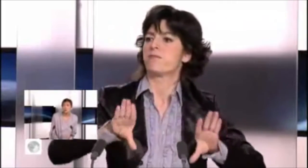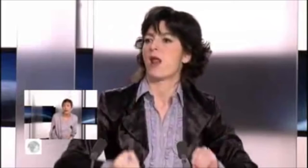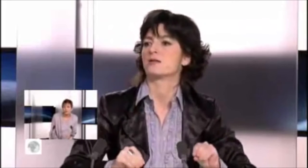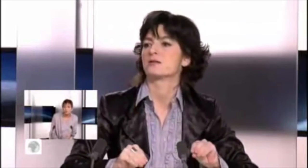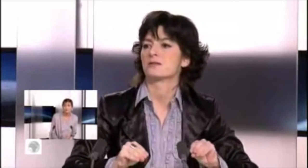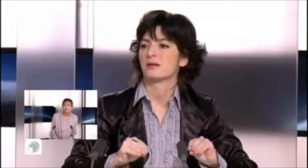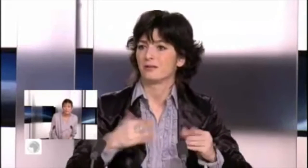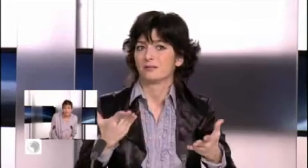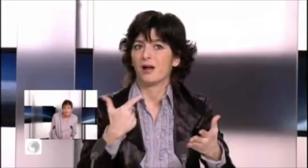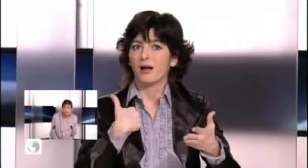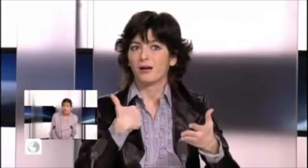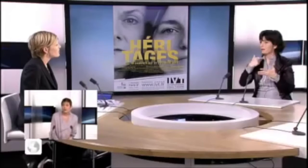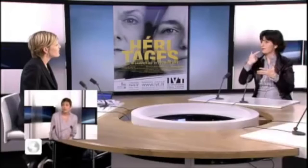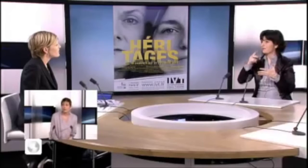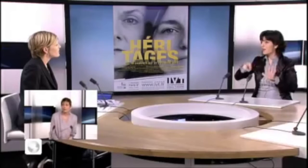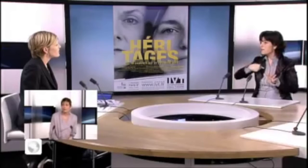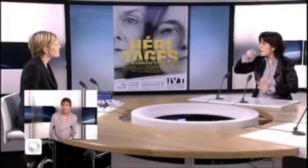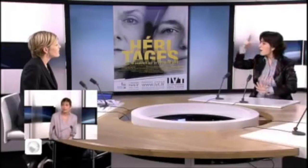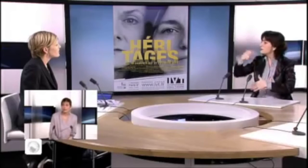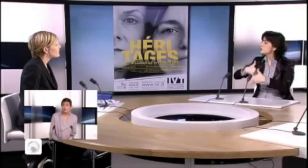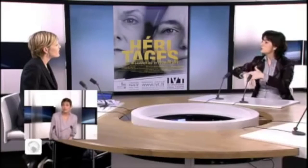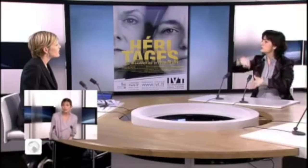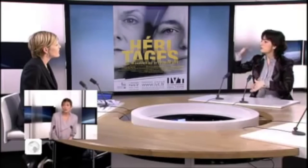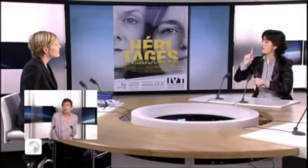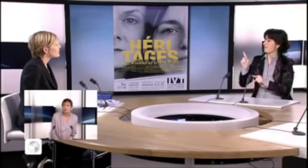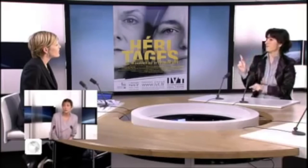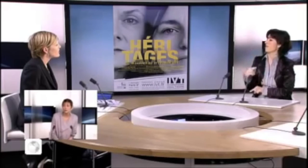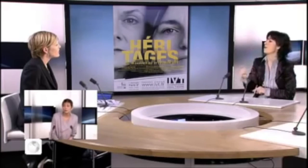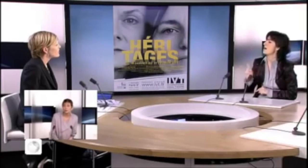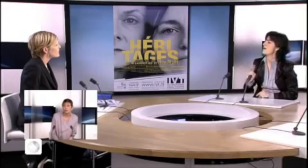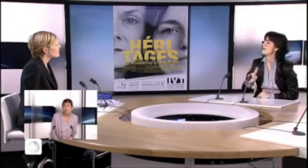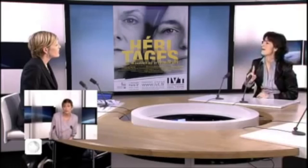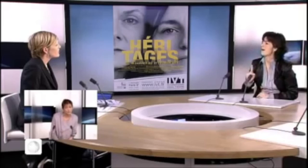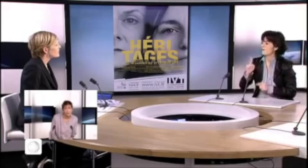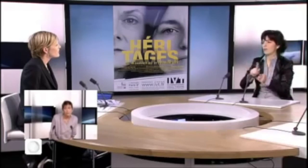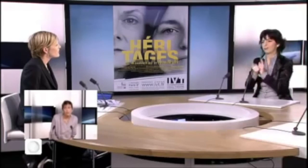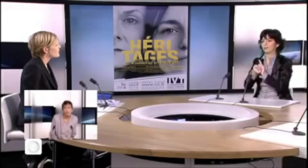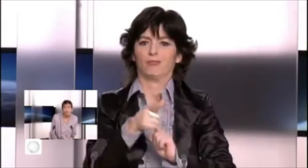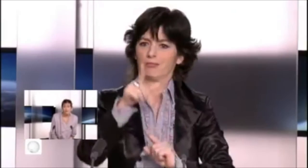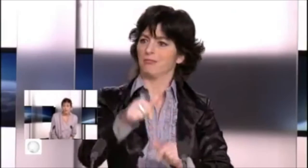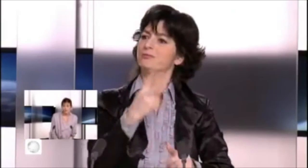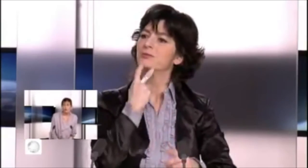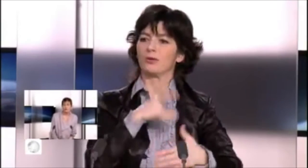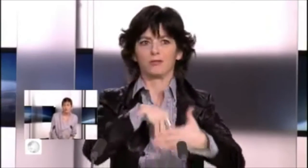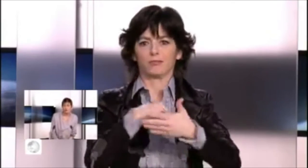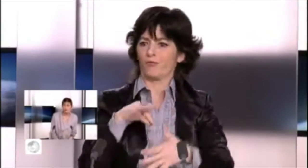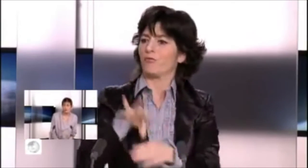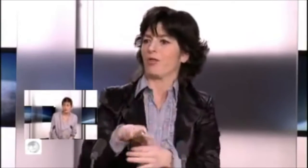battre pour trouver ma place. Et il est vrai que moi j'en ai l'habitude depuis mon plus jeune âge, mais ce n'est pas normal. Il faudrait que cela change. En tant que